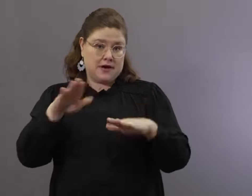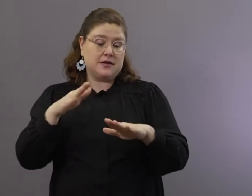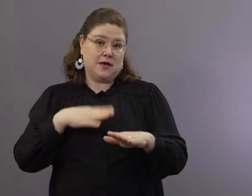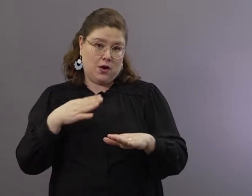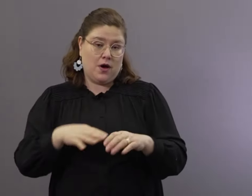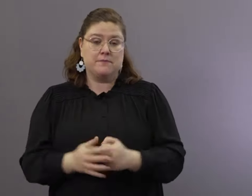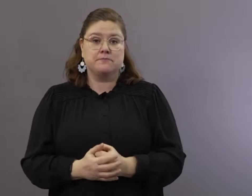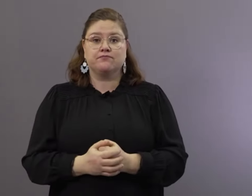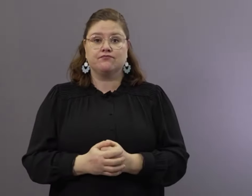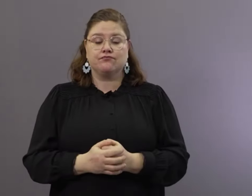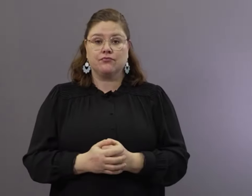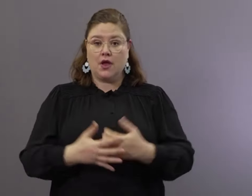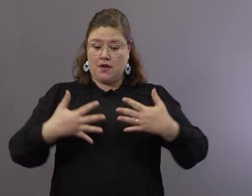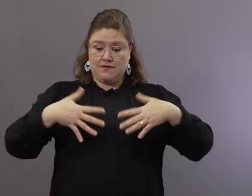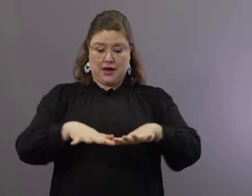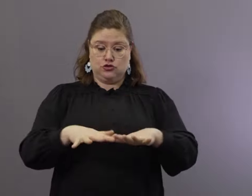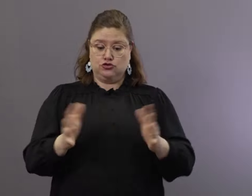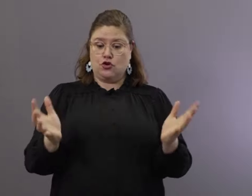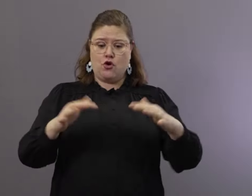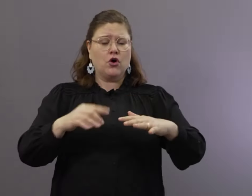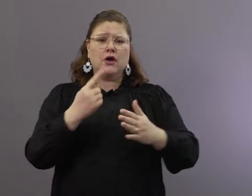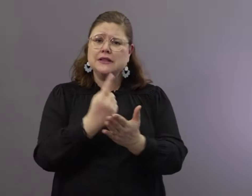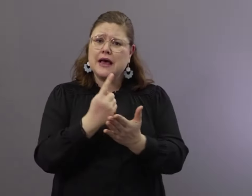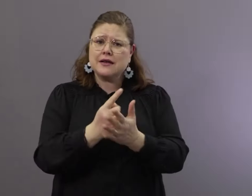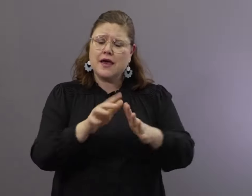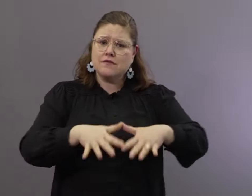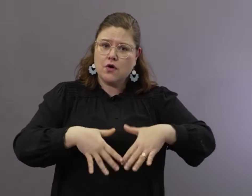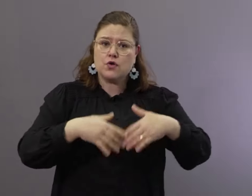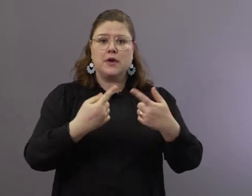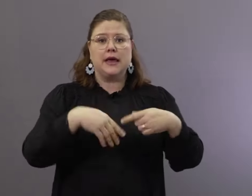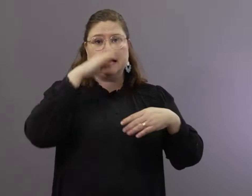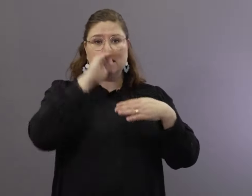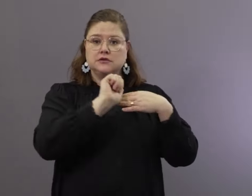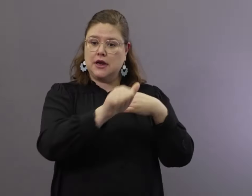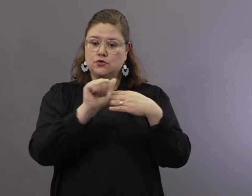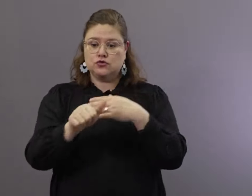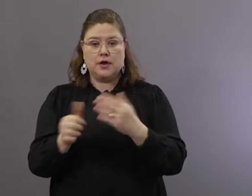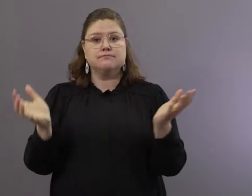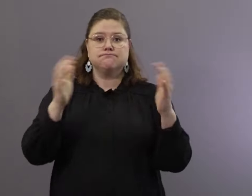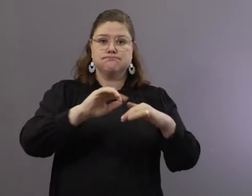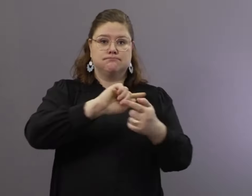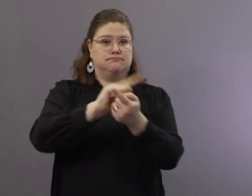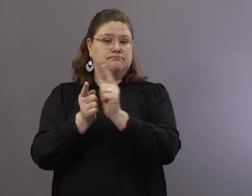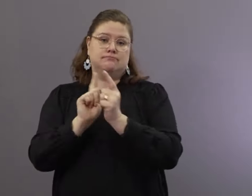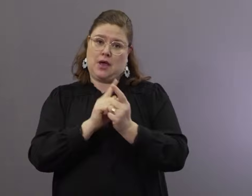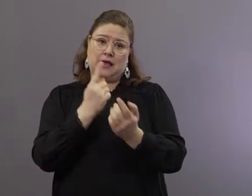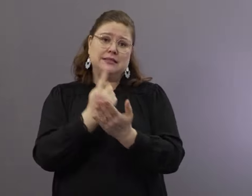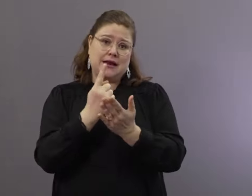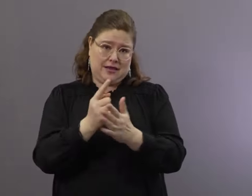verkosto on toiminut tärkeänä foorumina eri eduskuntaryhmien kansanedustajille. Ja olimme